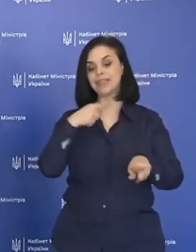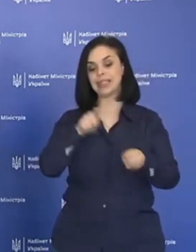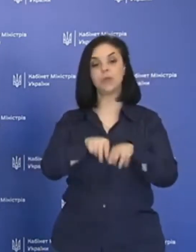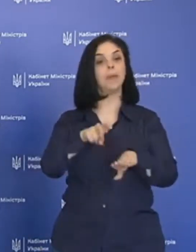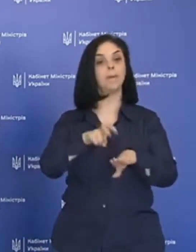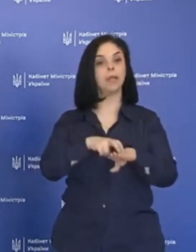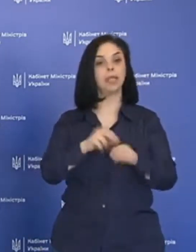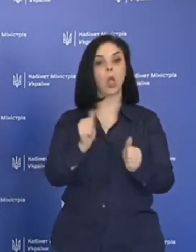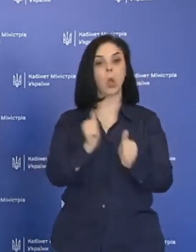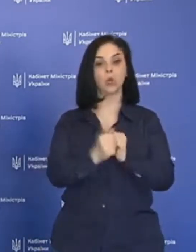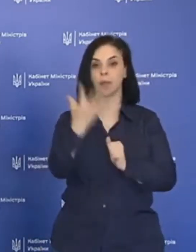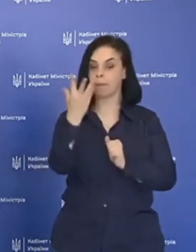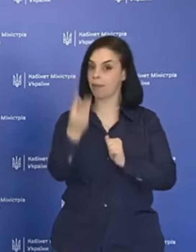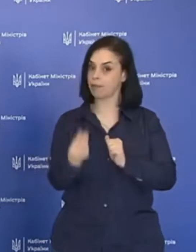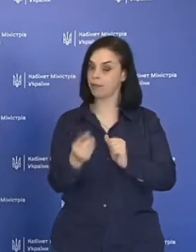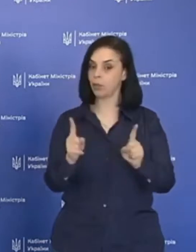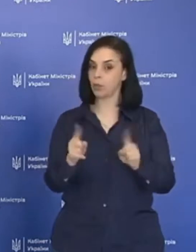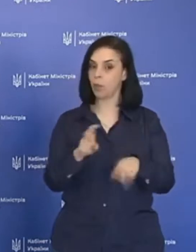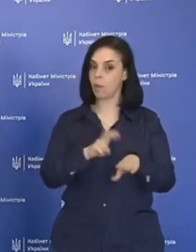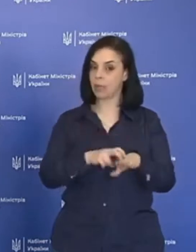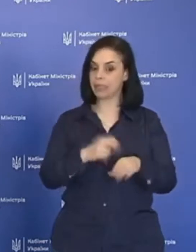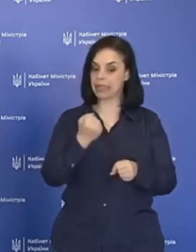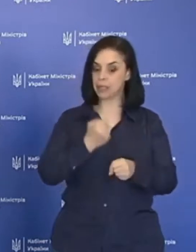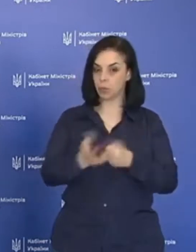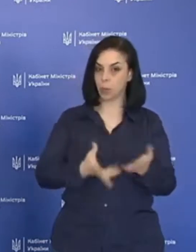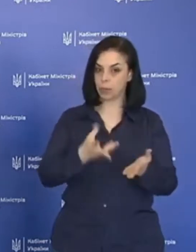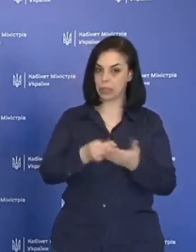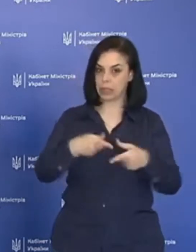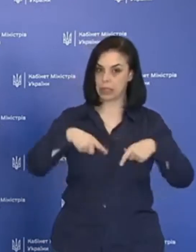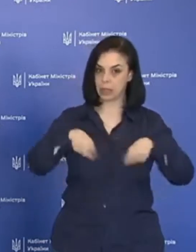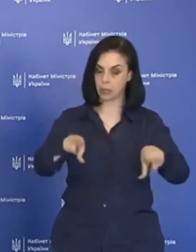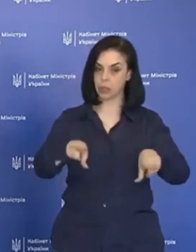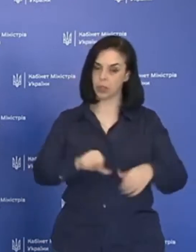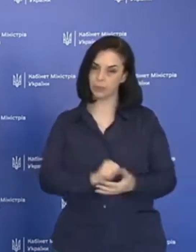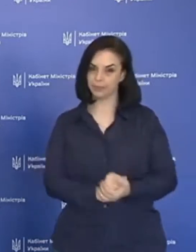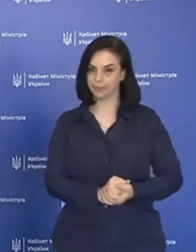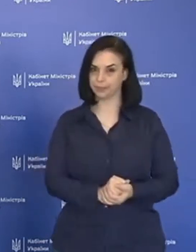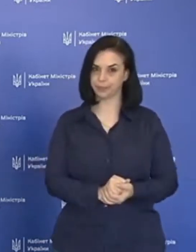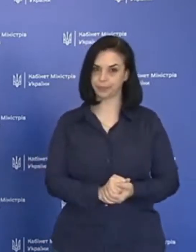тестувати медиків кожні 5 днів. Чому медиків змушують платити самостійно?